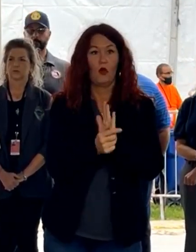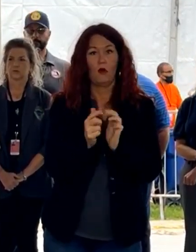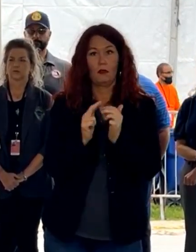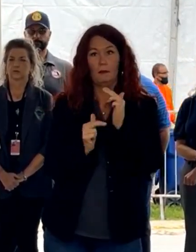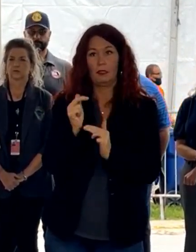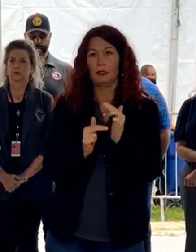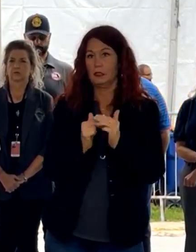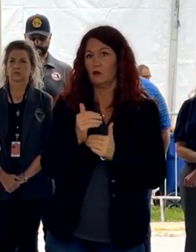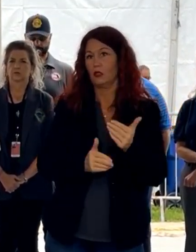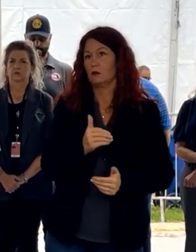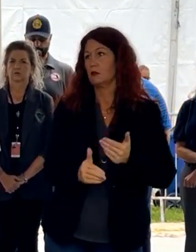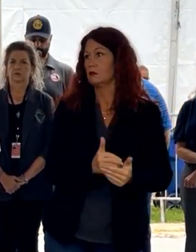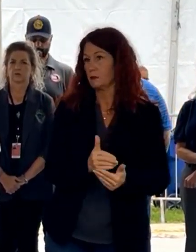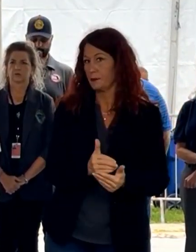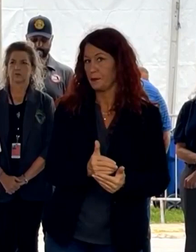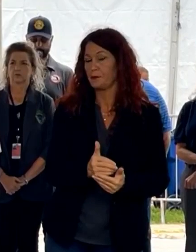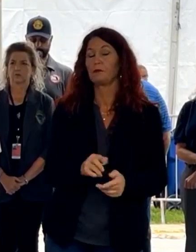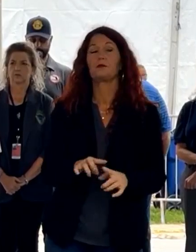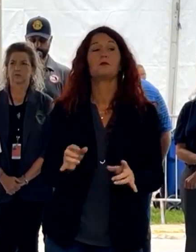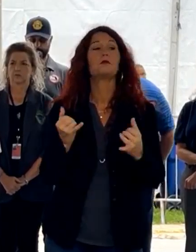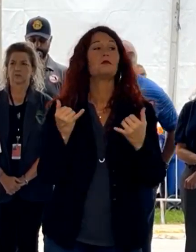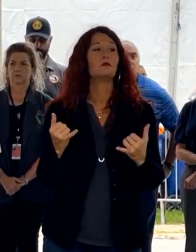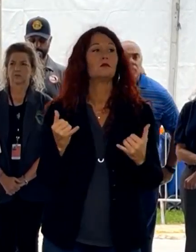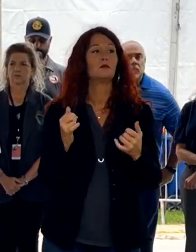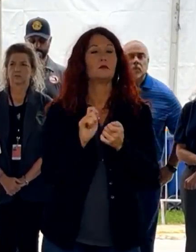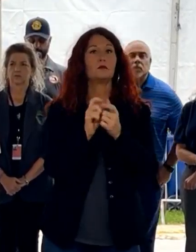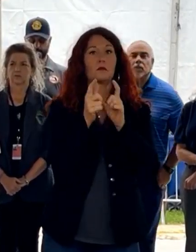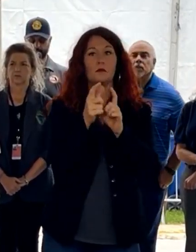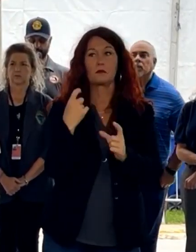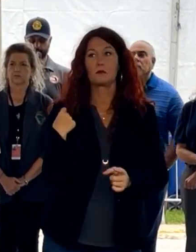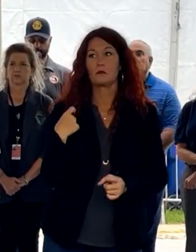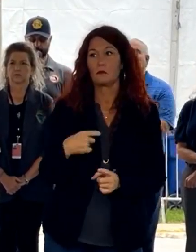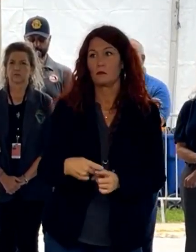Buenos días, aquí estamos en la mañana del día 13.